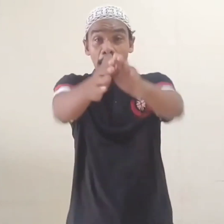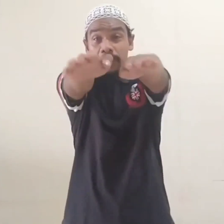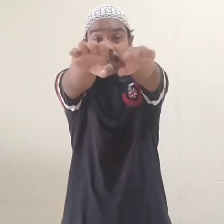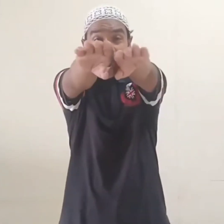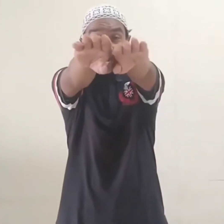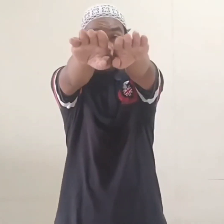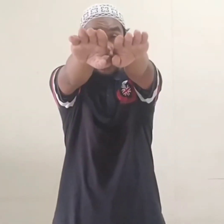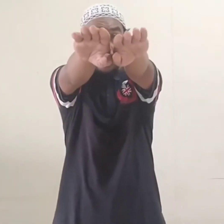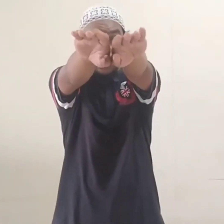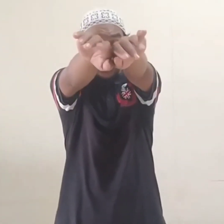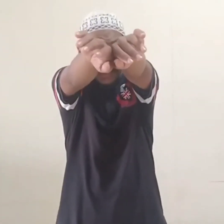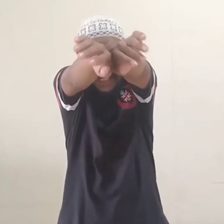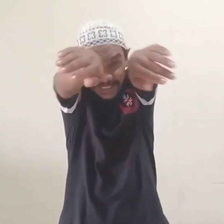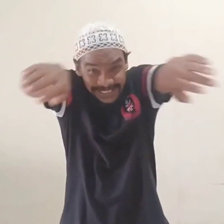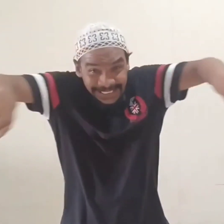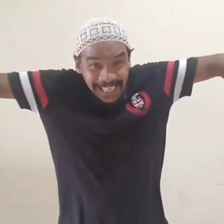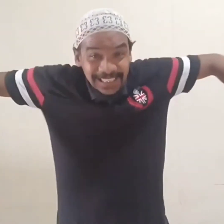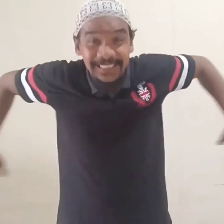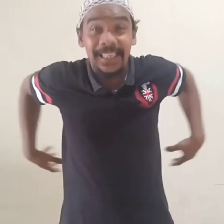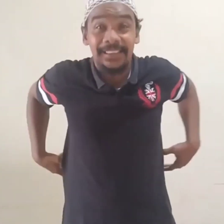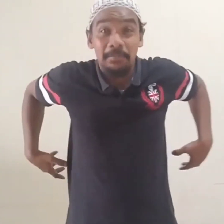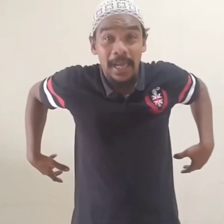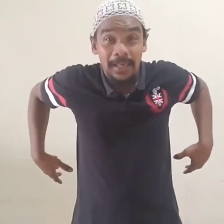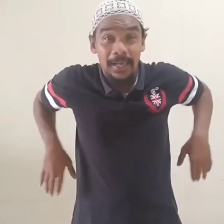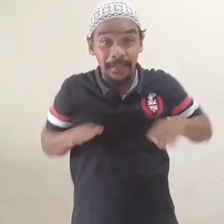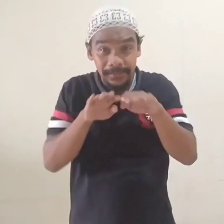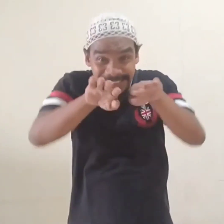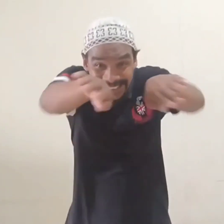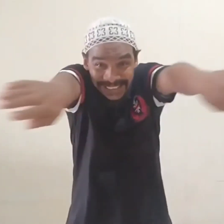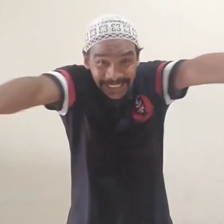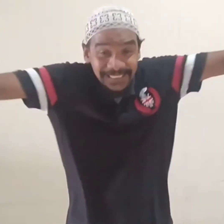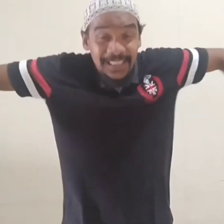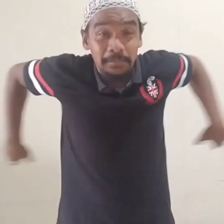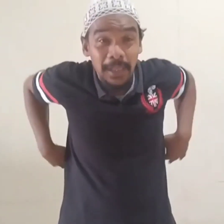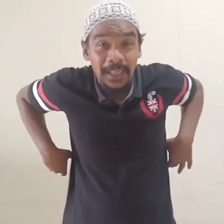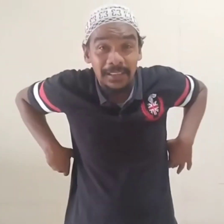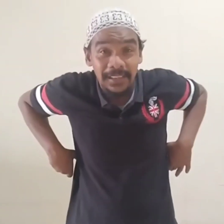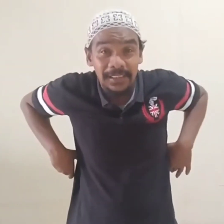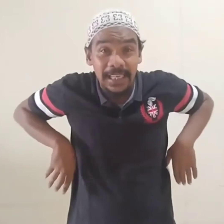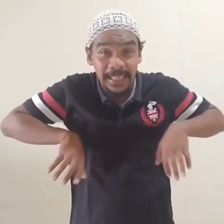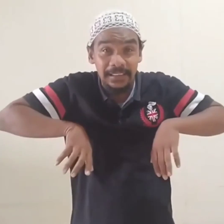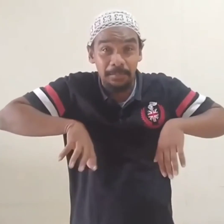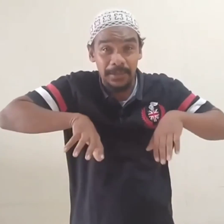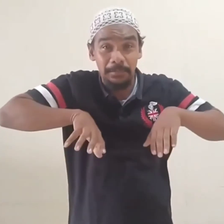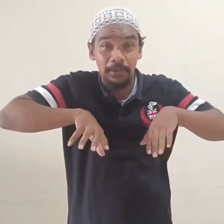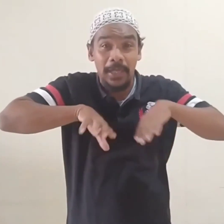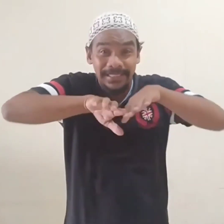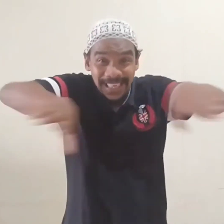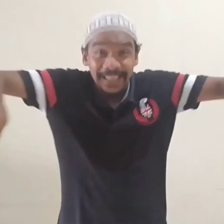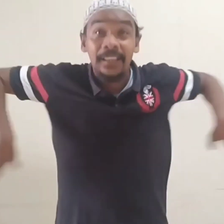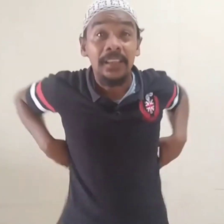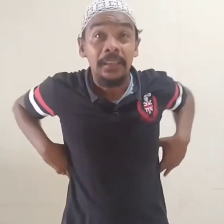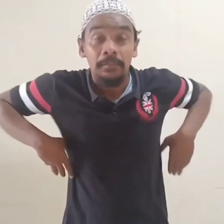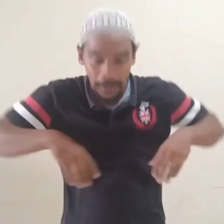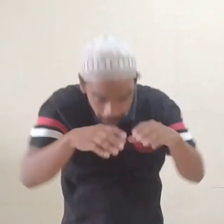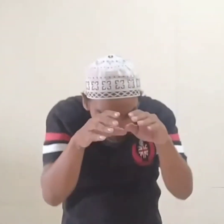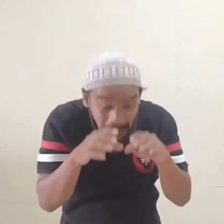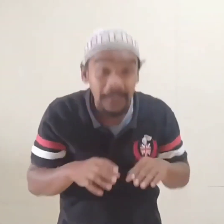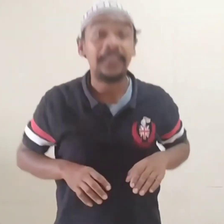mendorong tangan ke depan, ketika kita tarik tangan ke belakang, kita tarik tangan belakang dengan gaya seperti bentuk katak, maka kepala kita